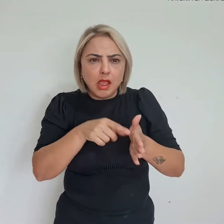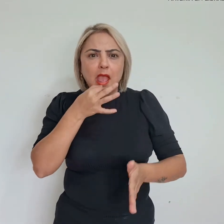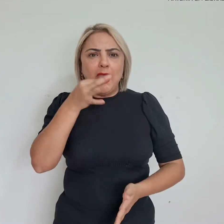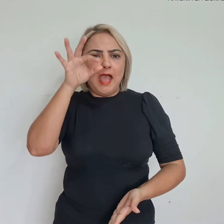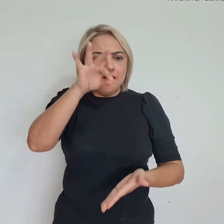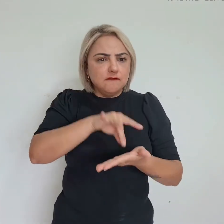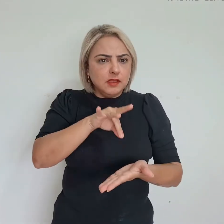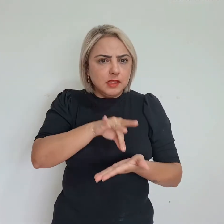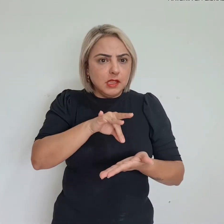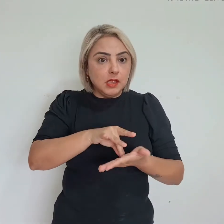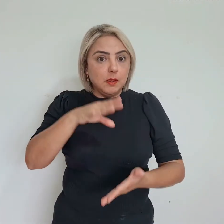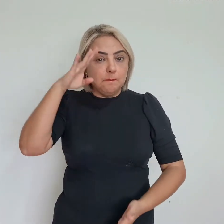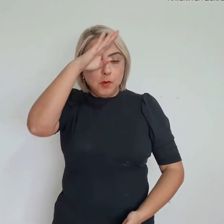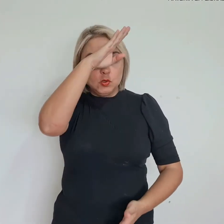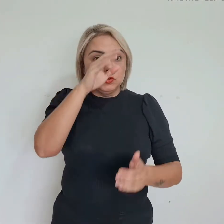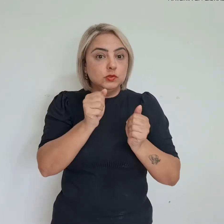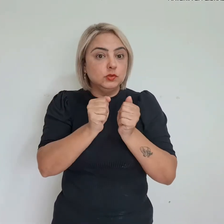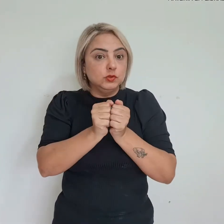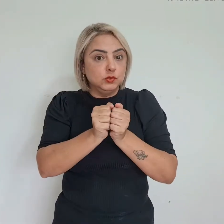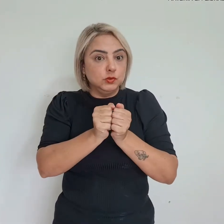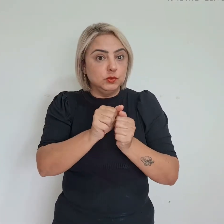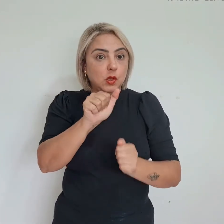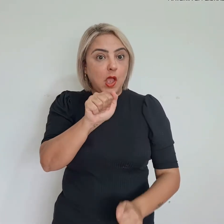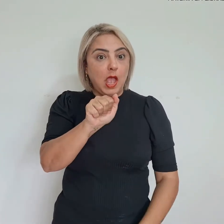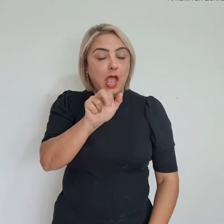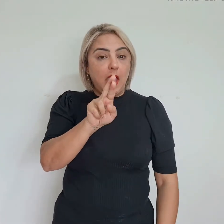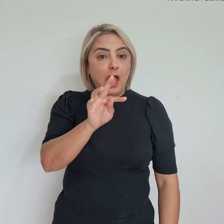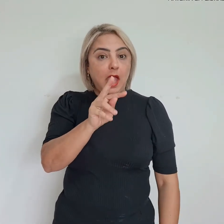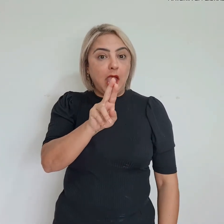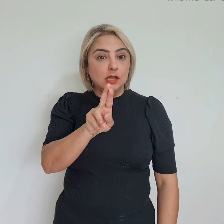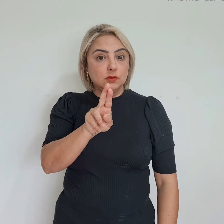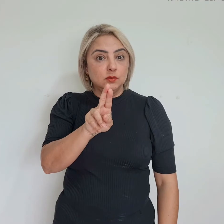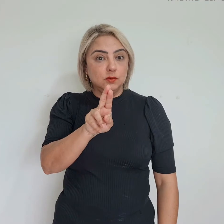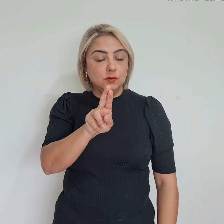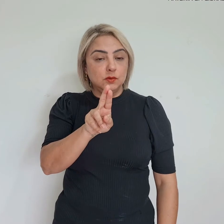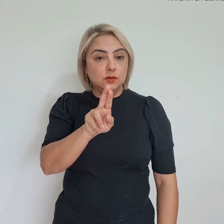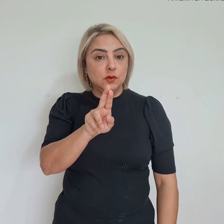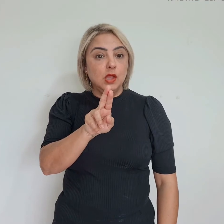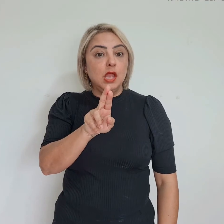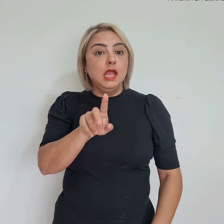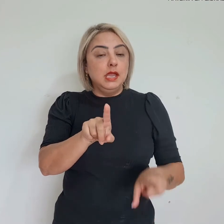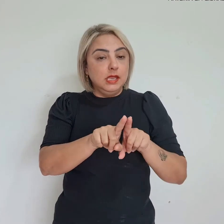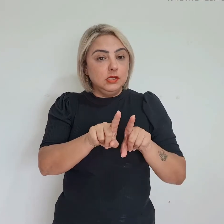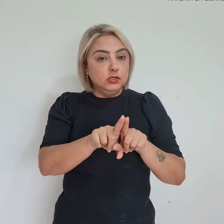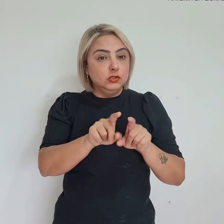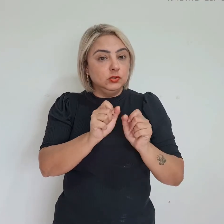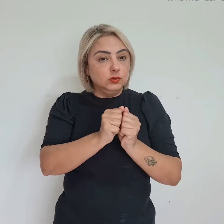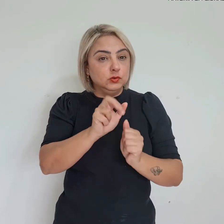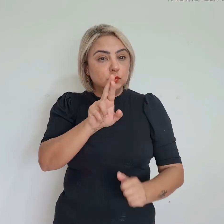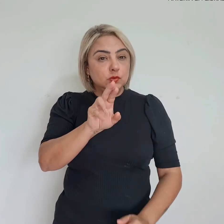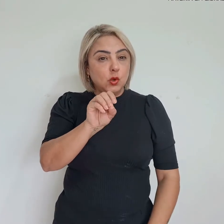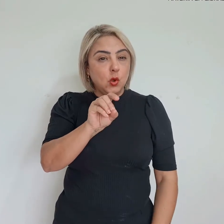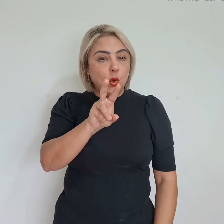a coligação Bolsonaro, Arthur Lira, PP-AL e Rodrigo Pacheco, DEM,